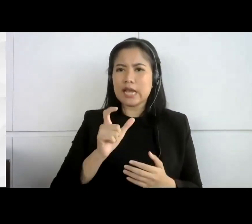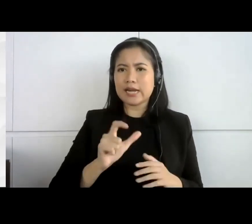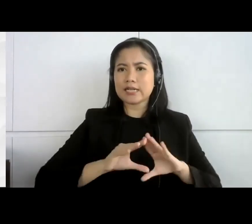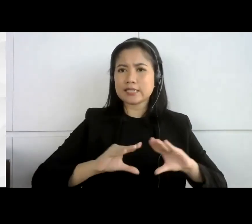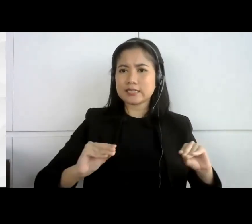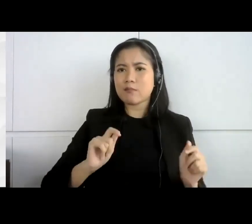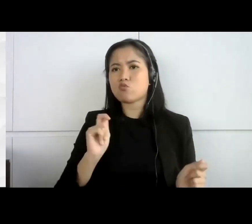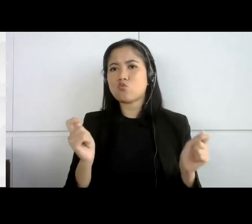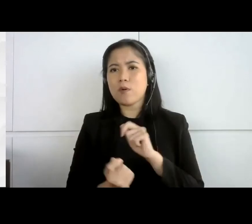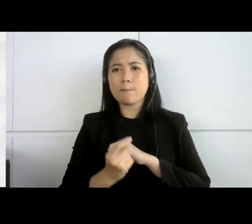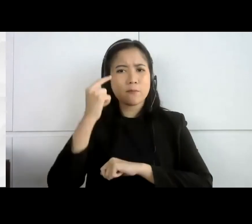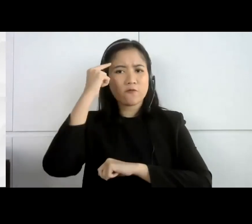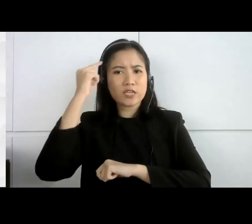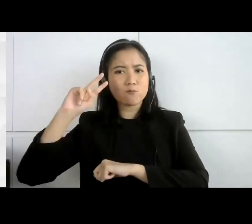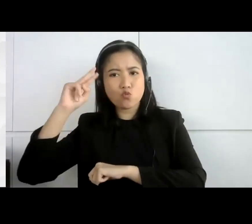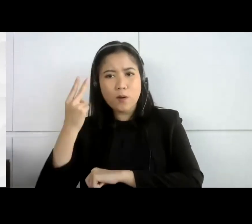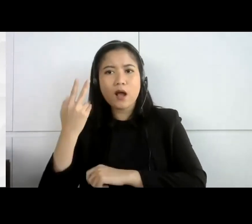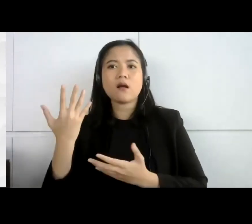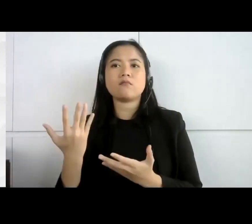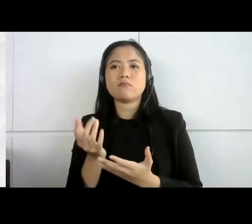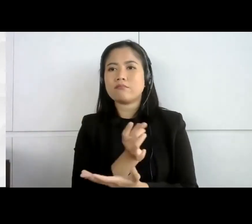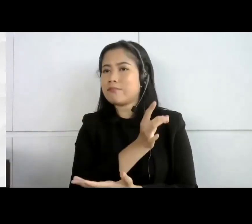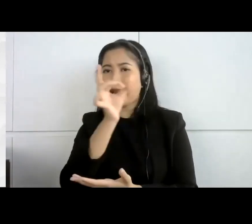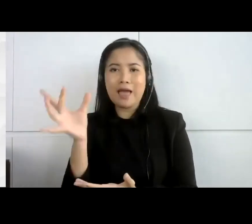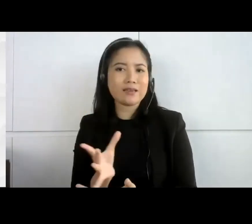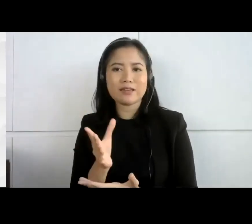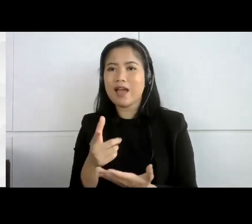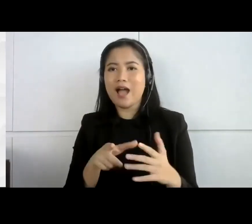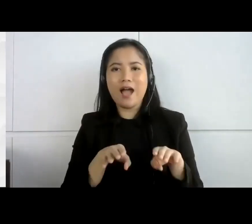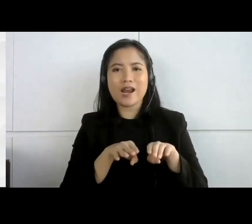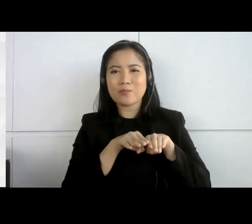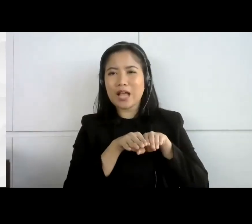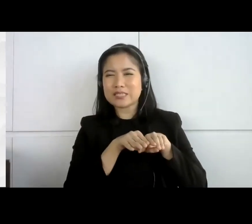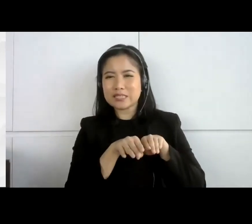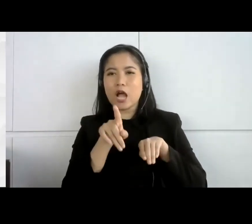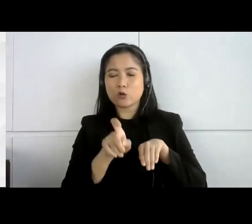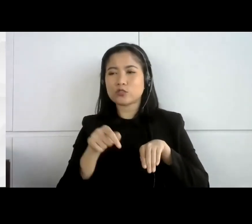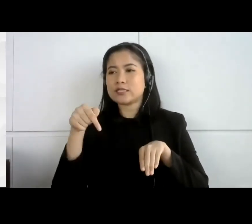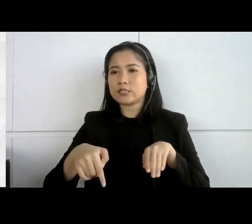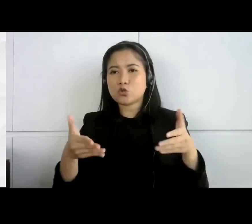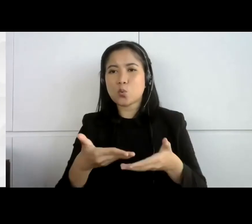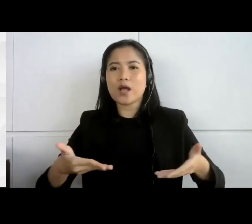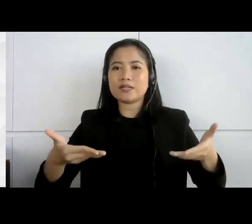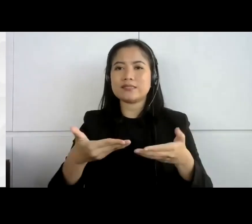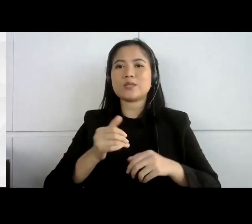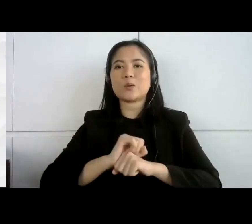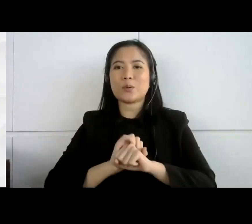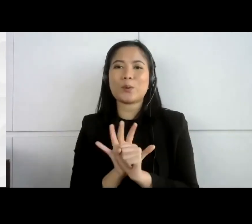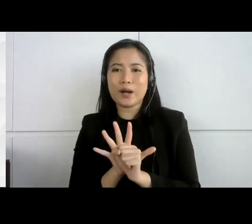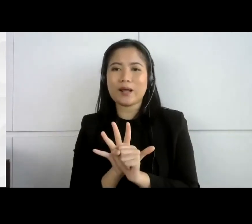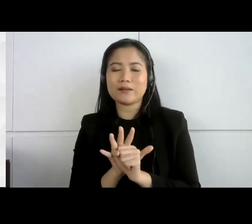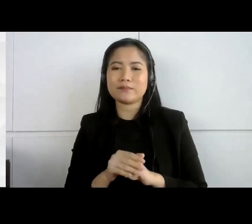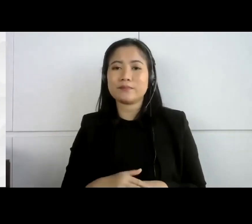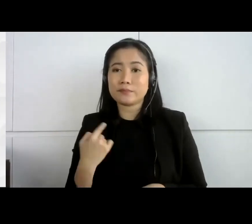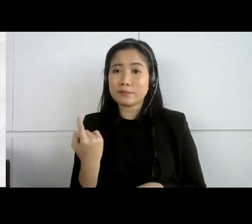perubahan berpikir, dan berbagai perubahan yang harus kita adaptasi, terlebih di masa pandemi COVID-19 ini.